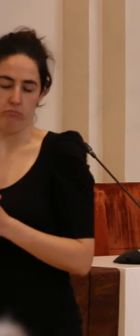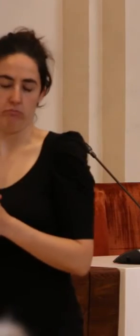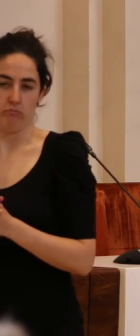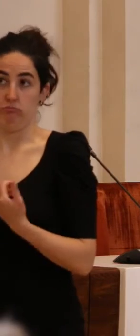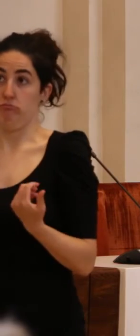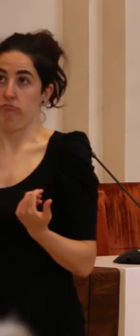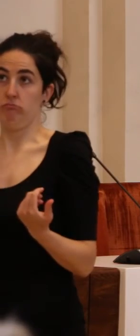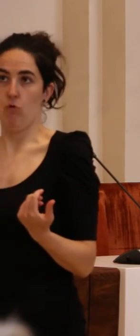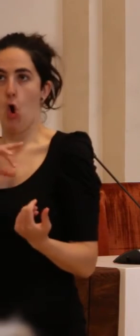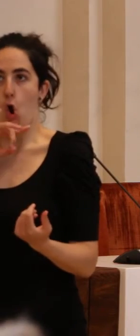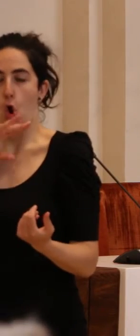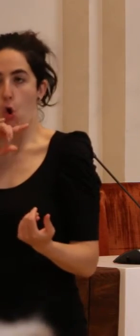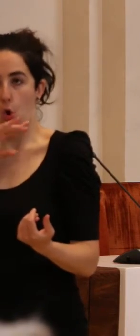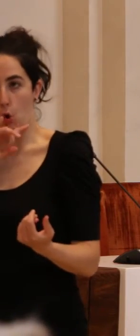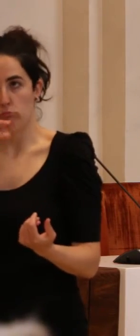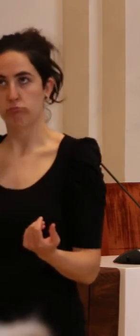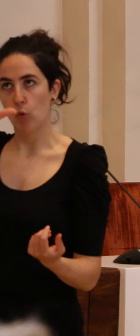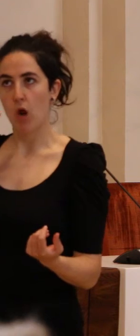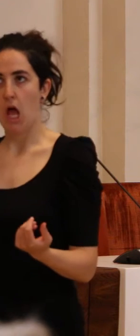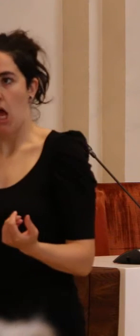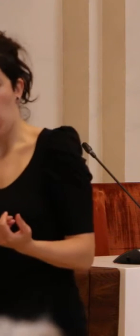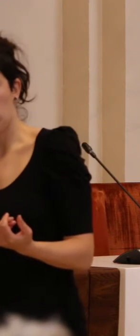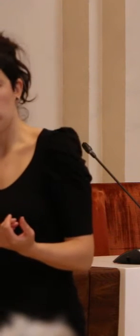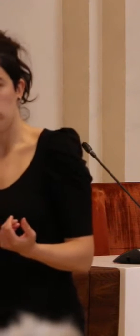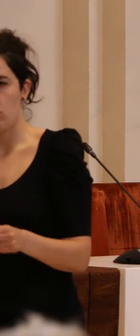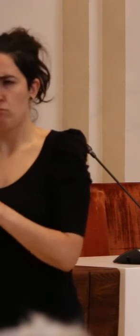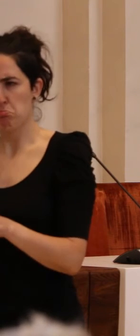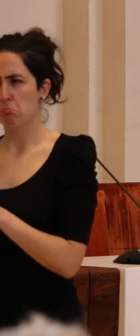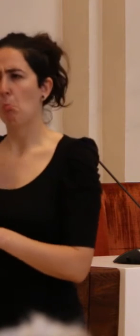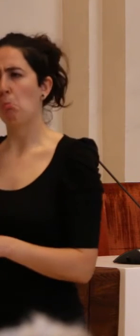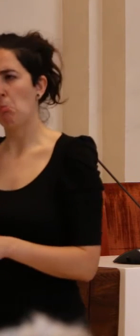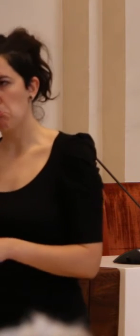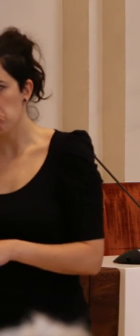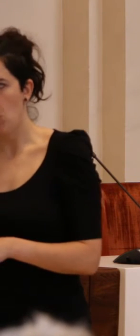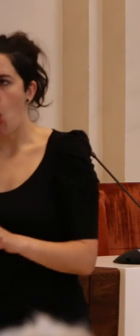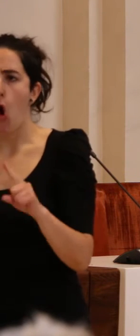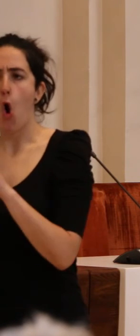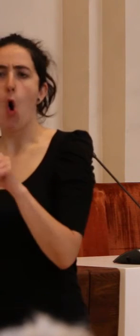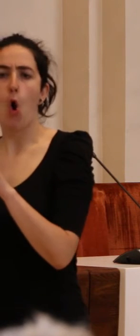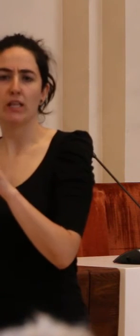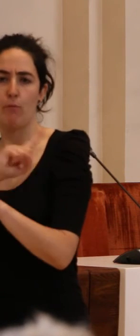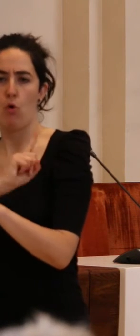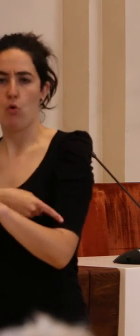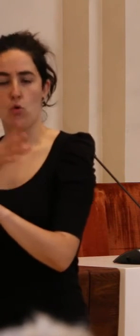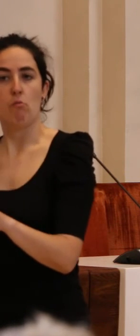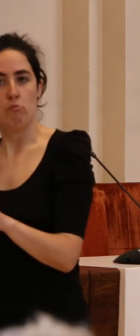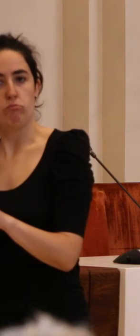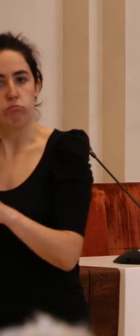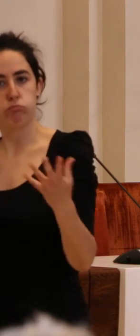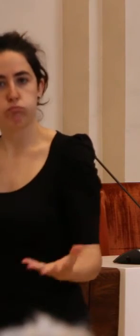Pozgarria da, hainbeste hiritar, gizon eta emakume, lanean ikustea emakumezkoen kiroda sustatzeko maila